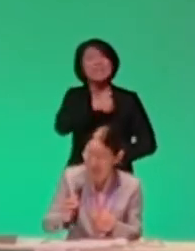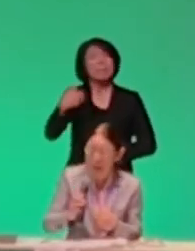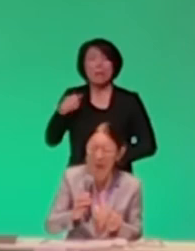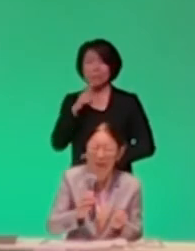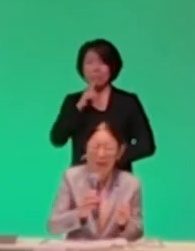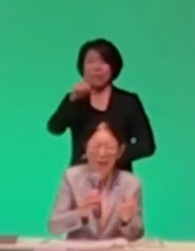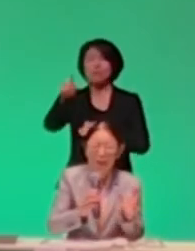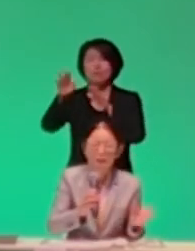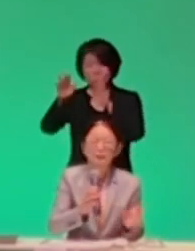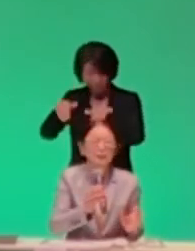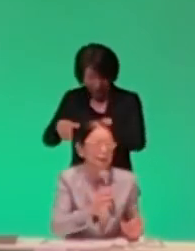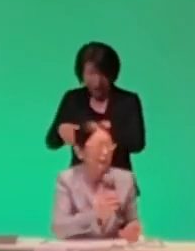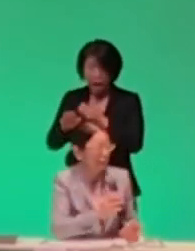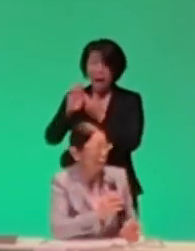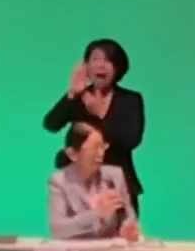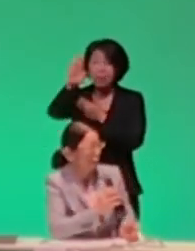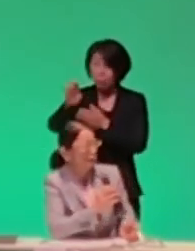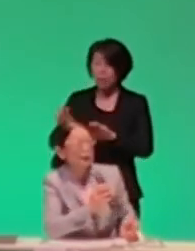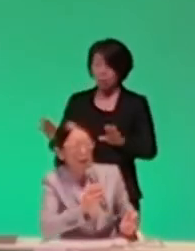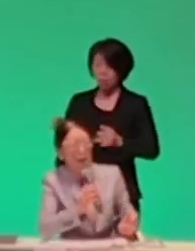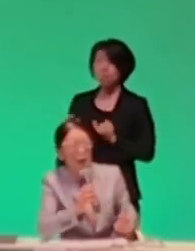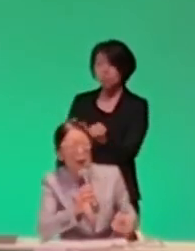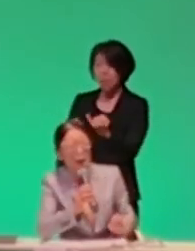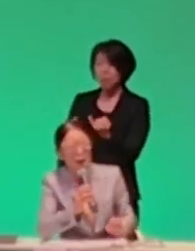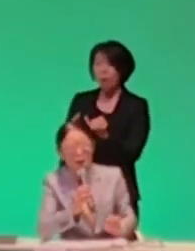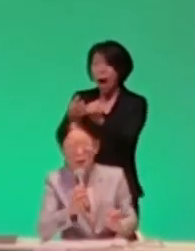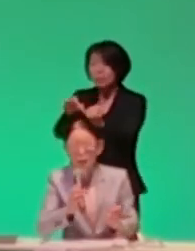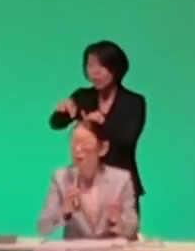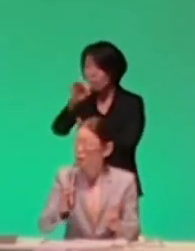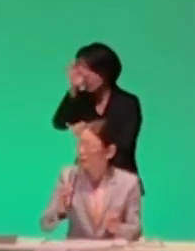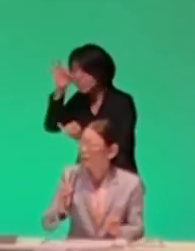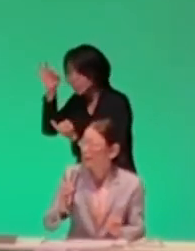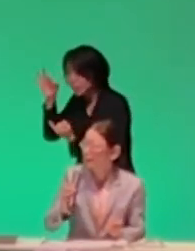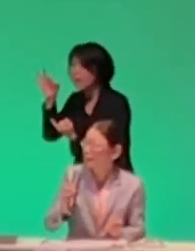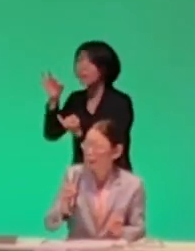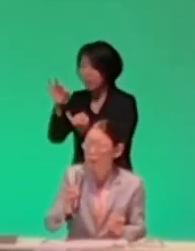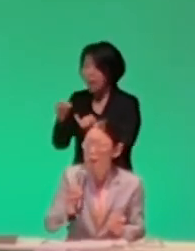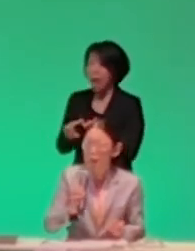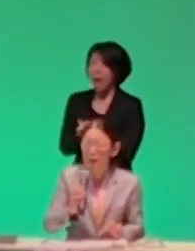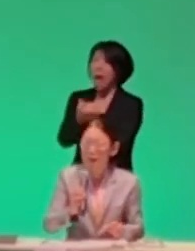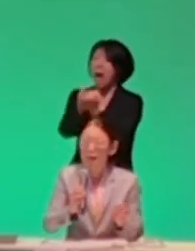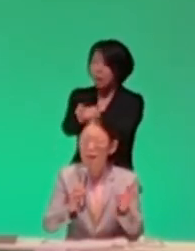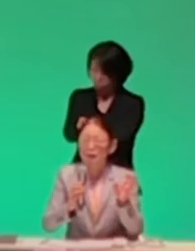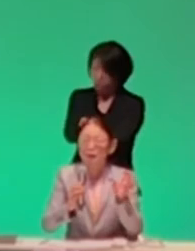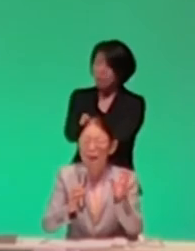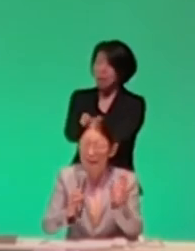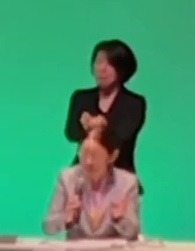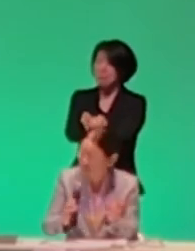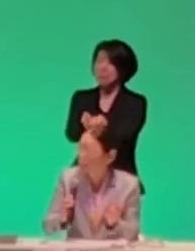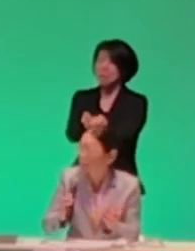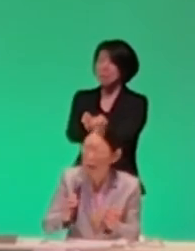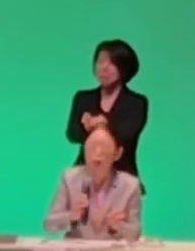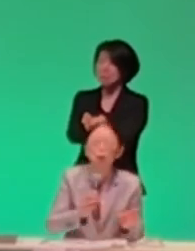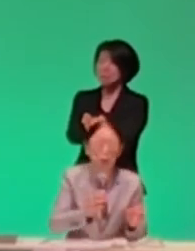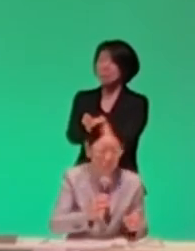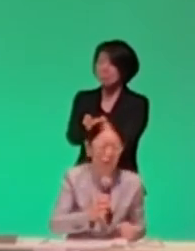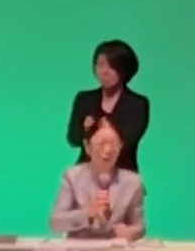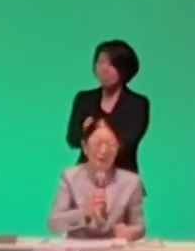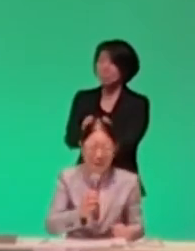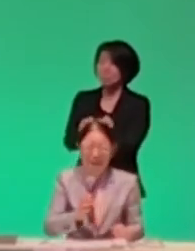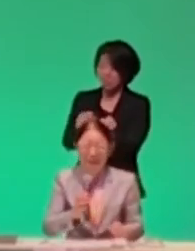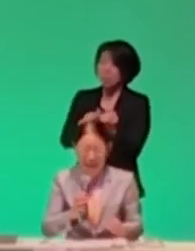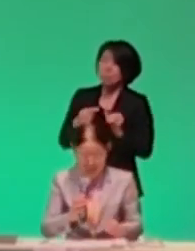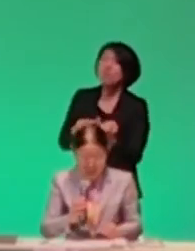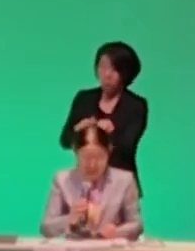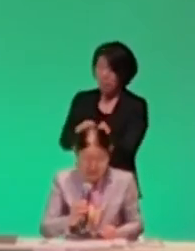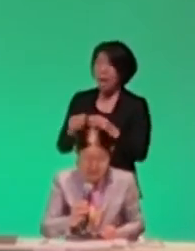ってから預け先を見つけて、でうまく見つかったんで娘に合宿っていう言葉を